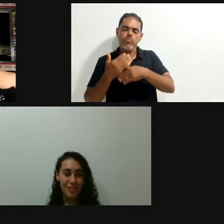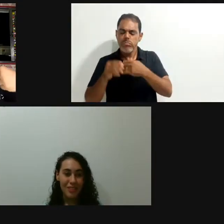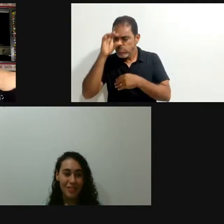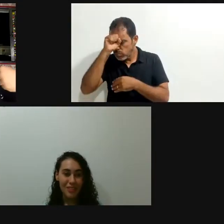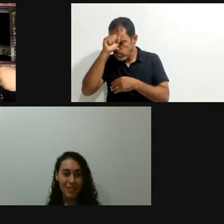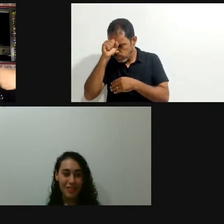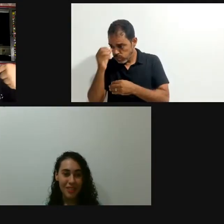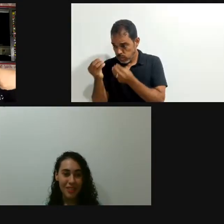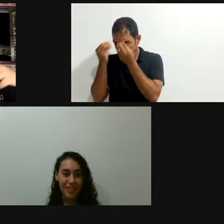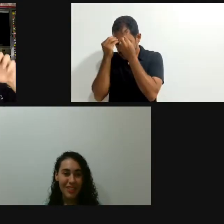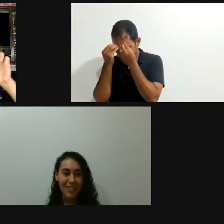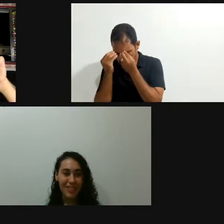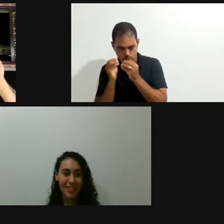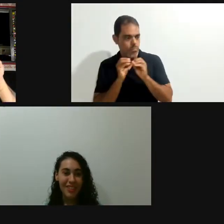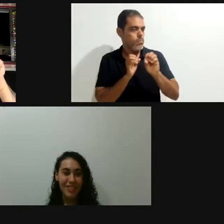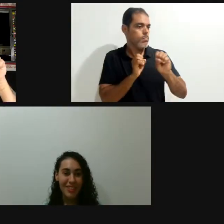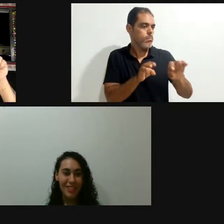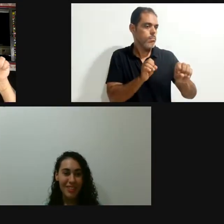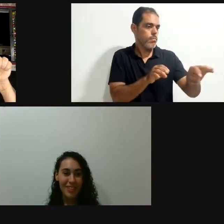Eu.